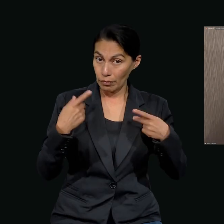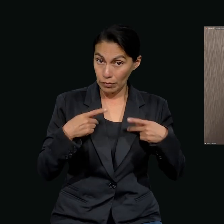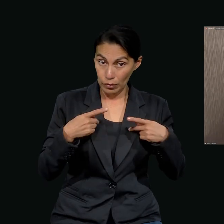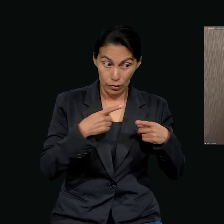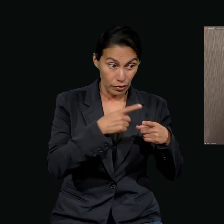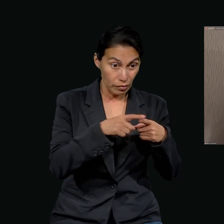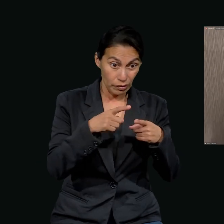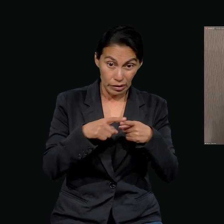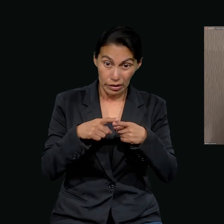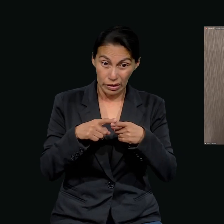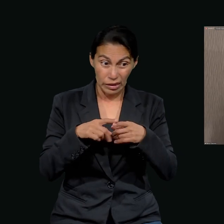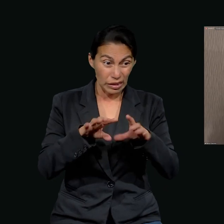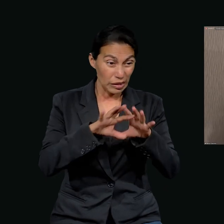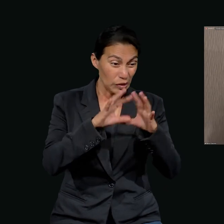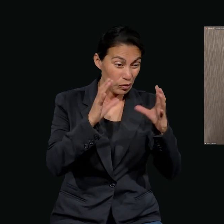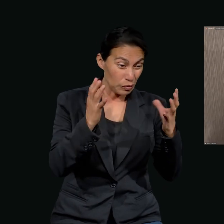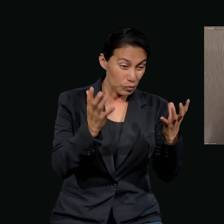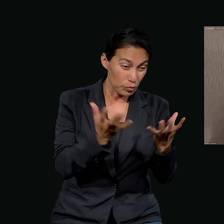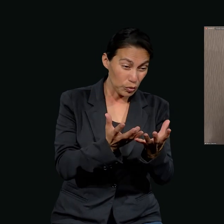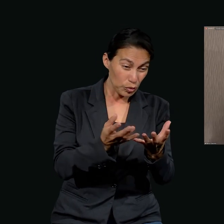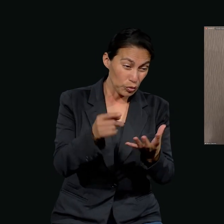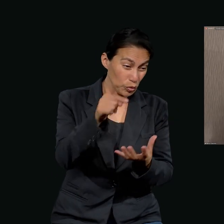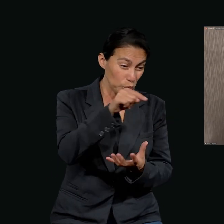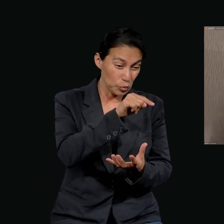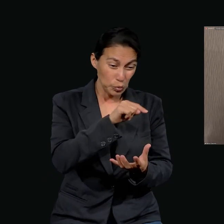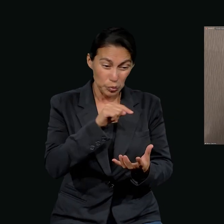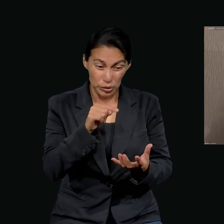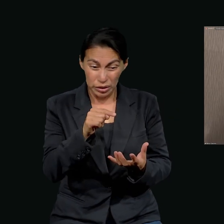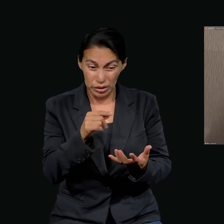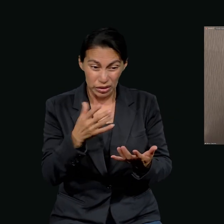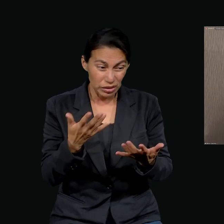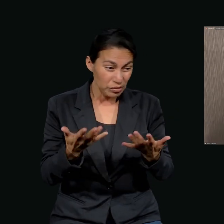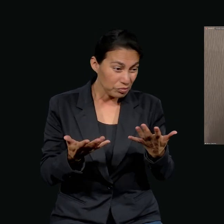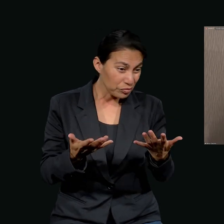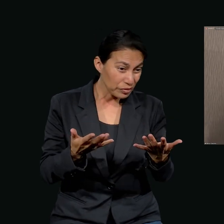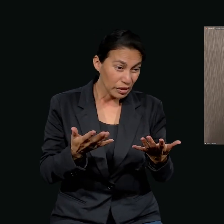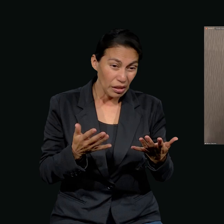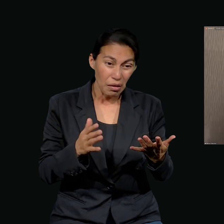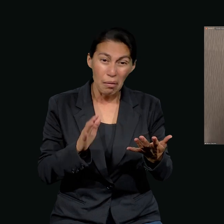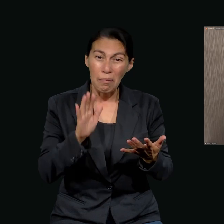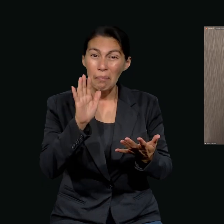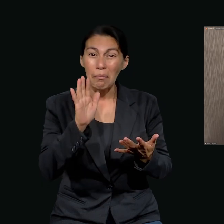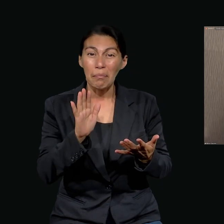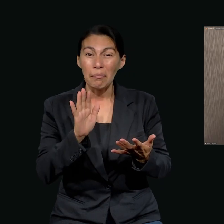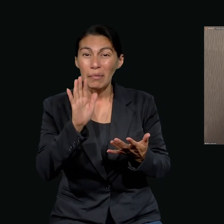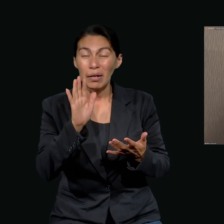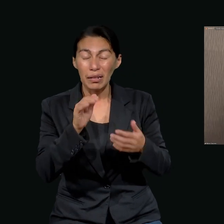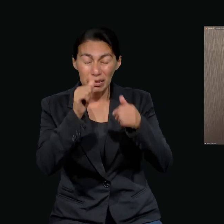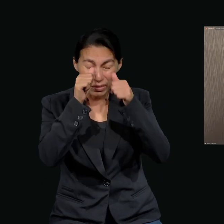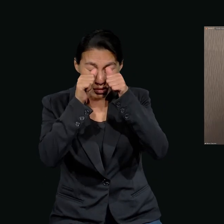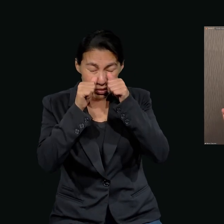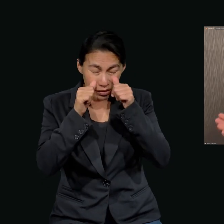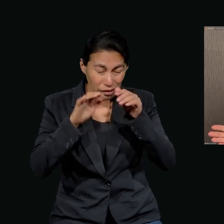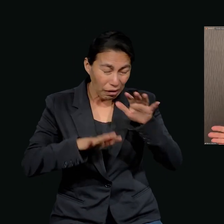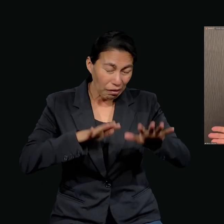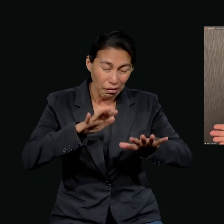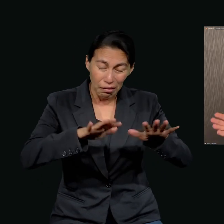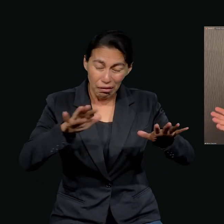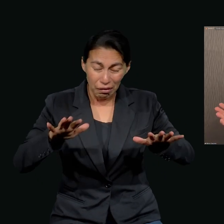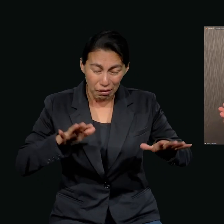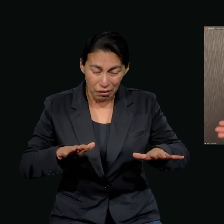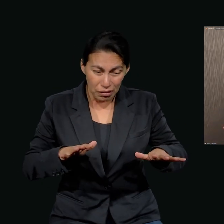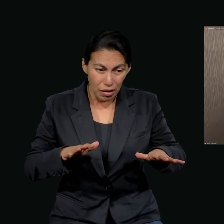Un Momento de Paz Y atentas tratando de encontrar dónde está Dios,